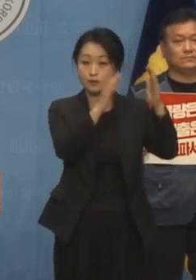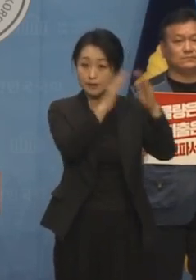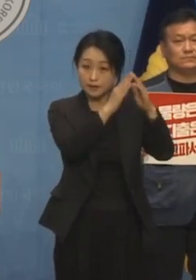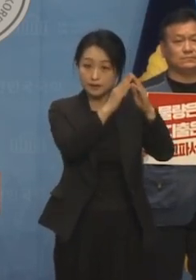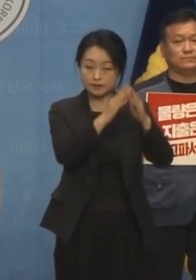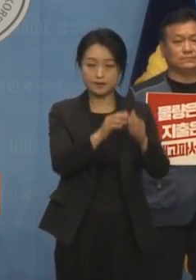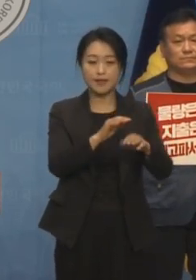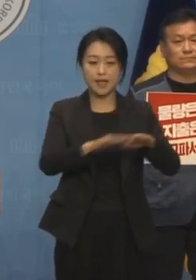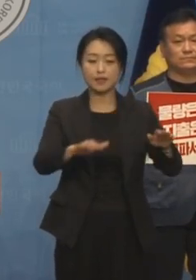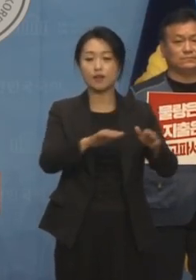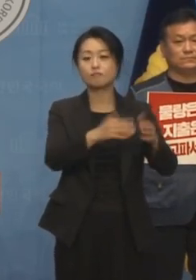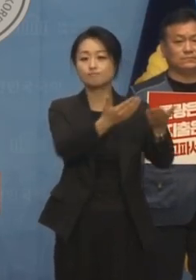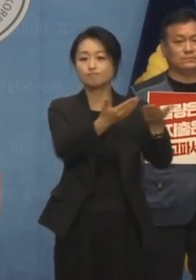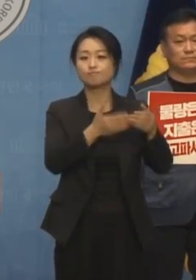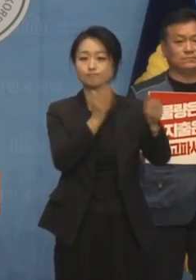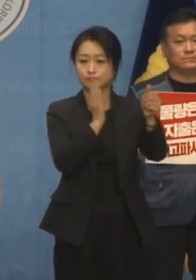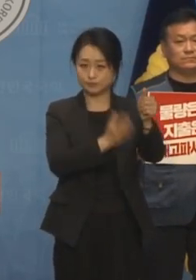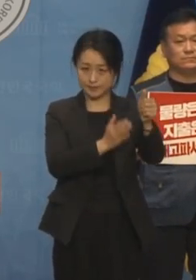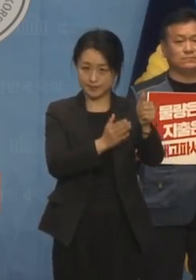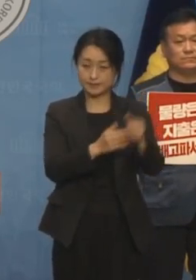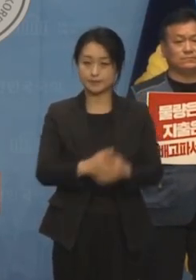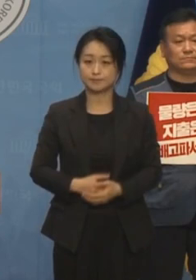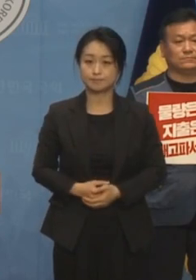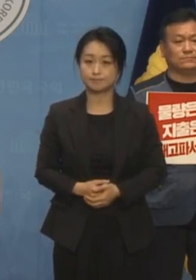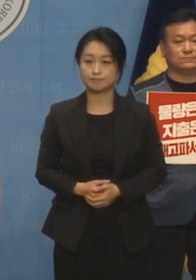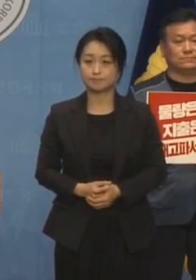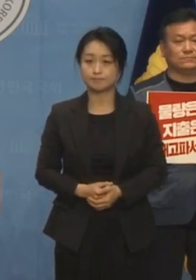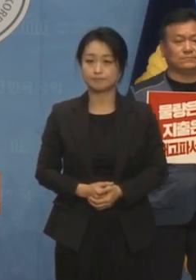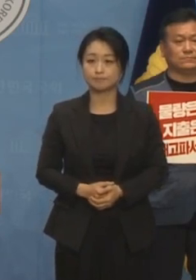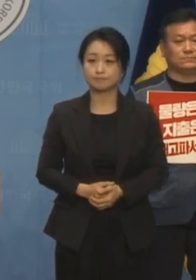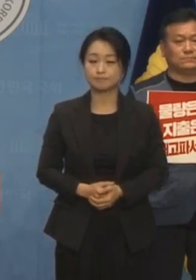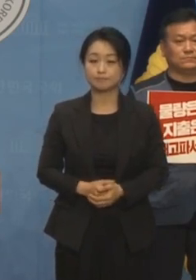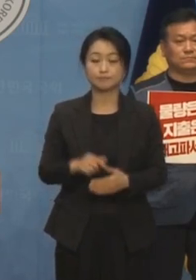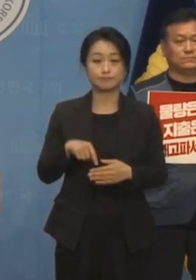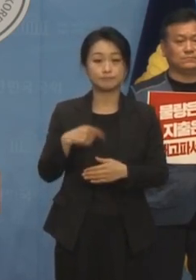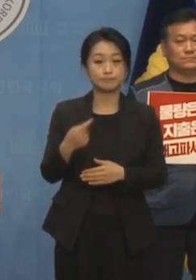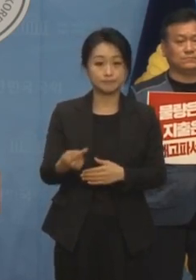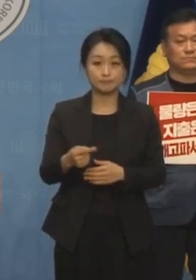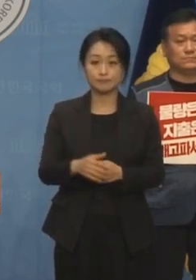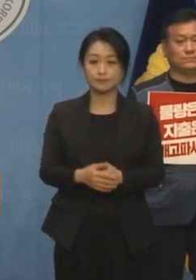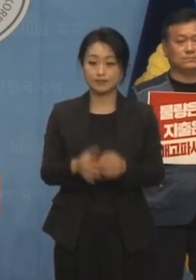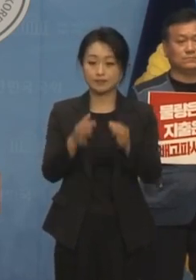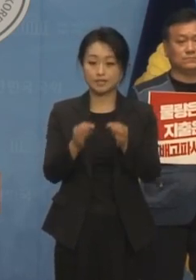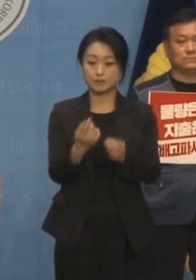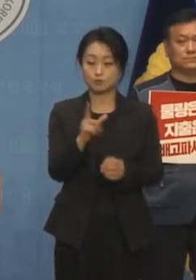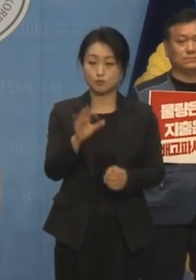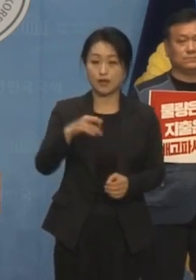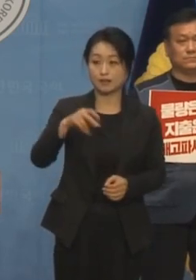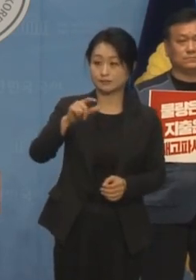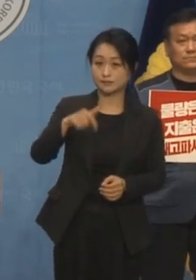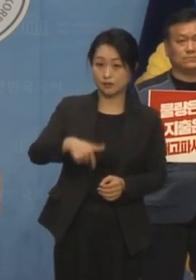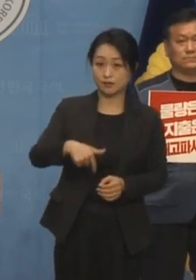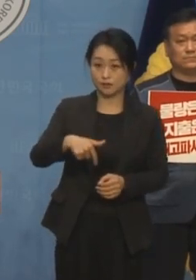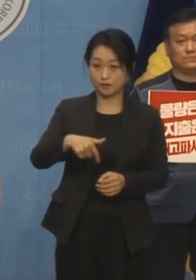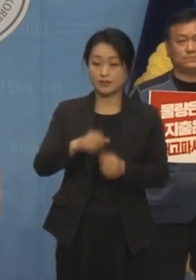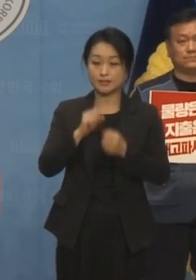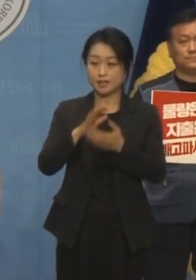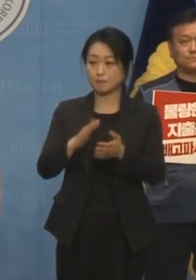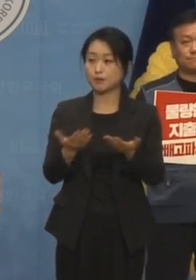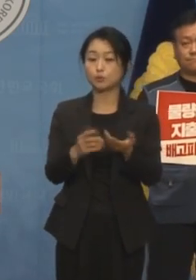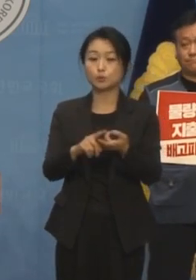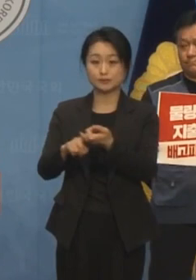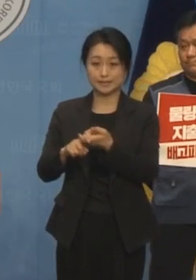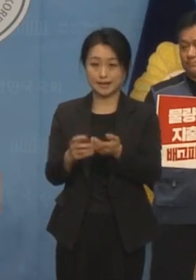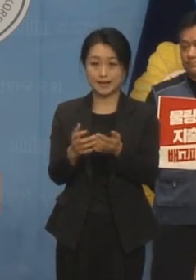적극적인 대책 마련을 촉구합니다. 예, 이어서 김광석 택배노조 위원장님 발언 있도록